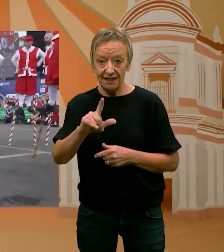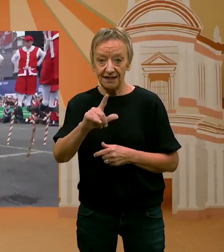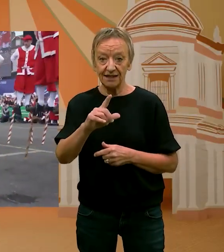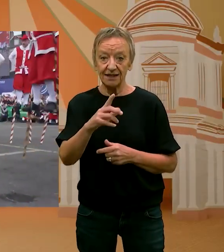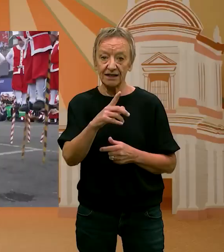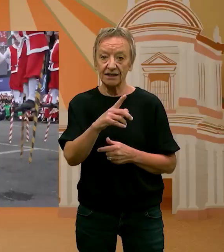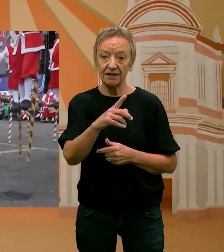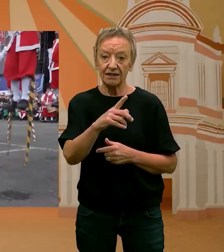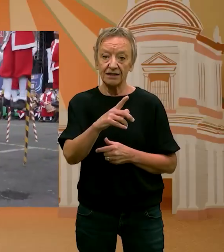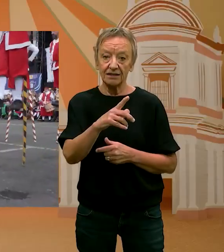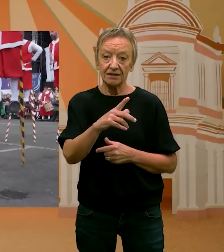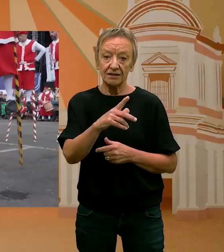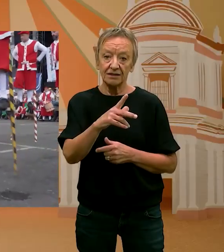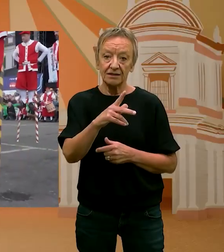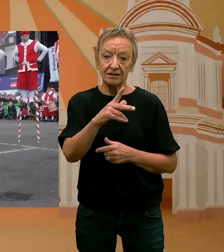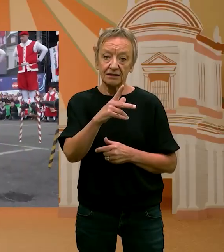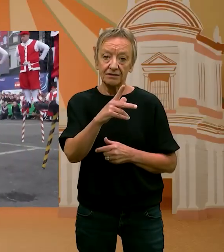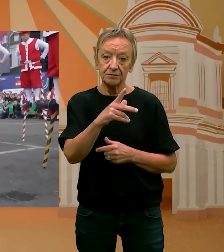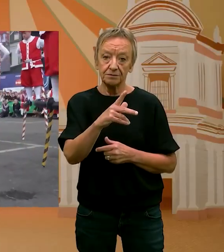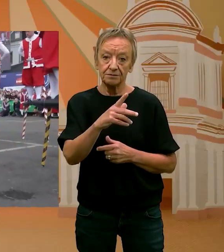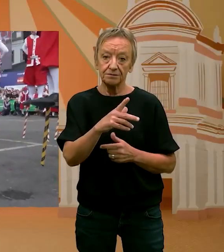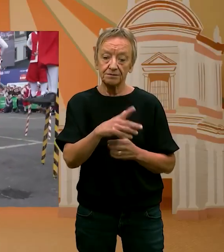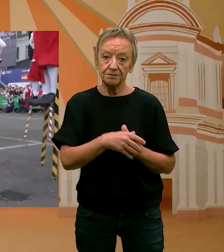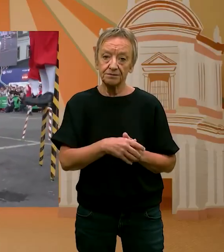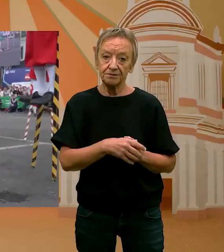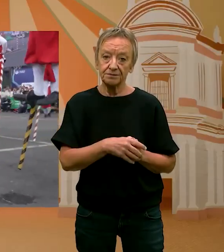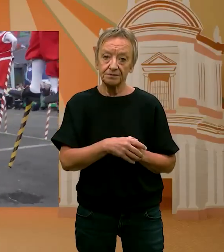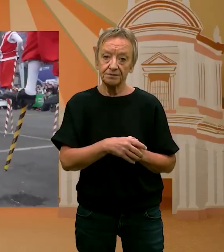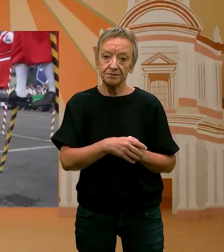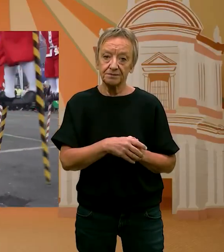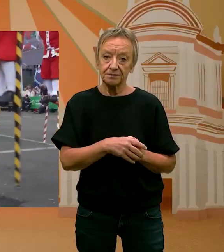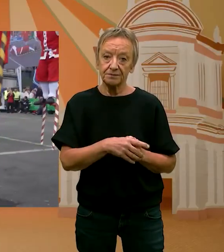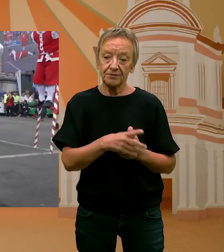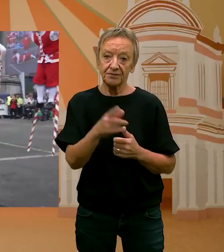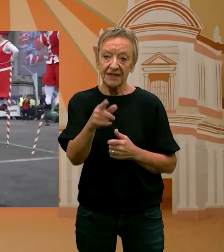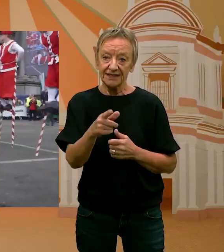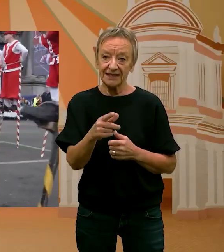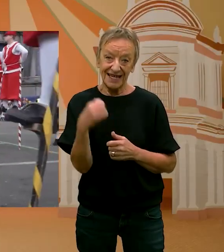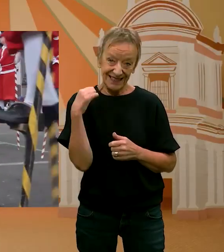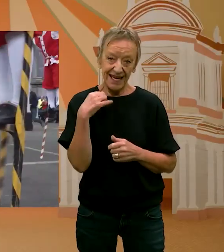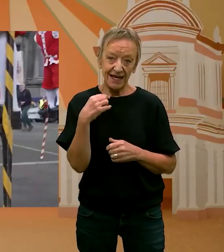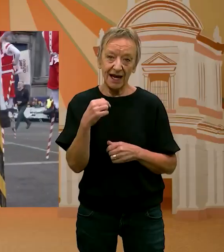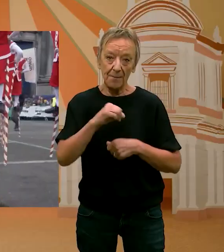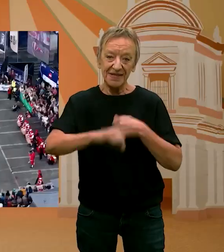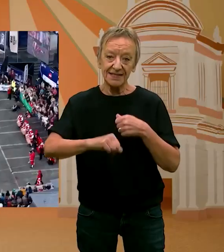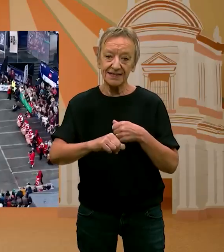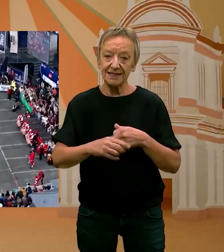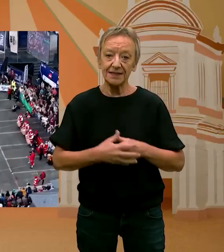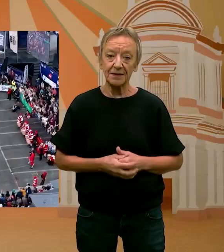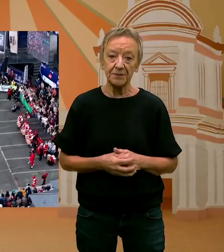qu'il s'est fait mal. À mon avis, il est retombé sur sa blessure. Il a vraiment voulu essayer de monter aujourd'hui. L'autre Mélan qui est tombé. Je pense qu'il a pris